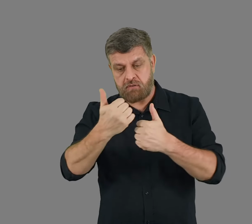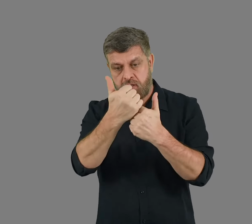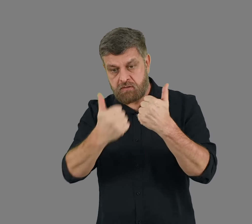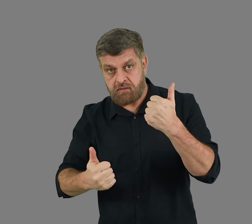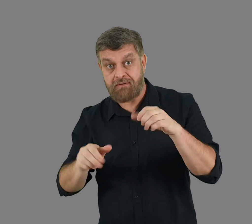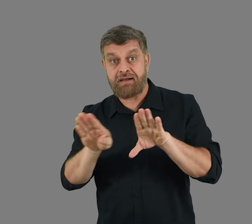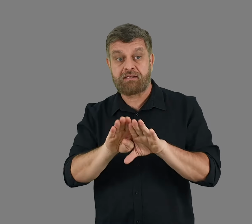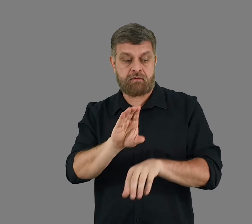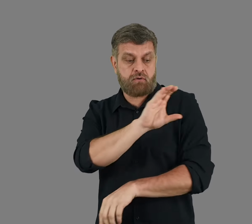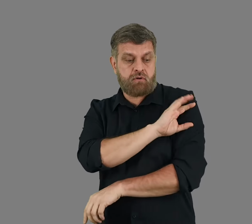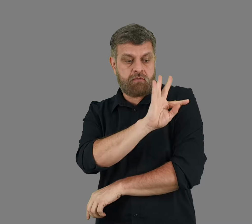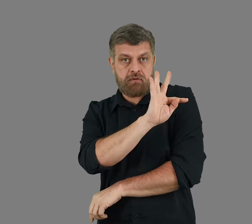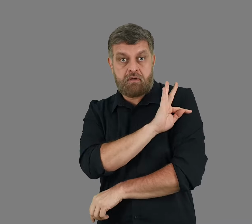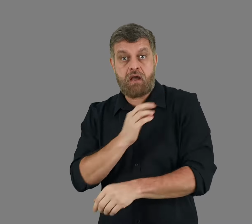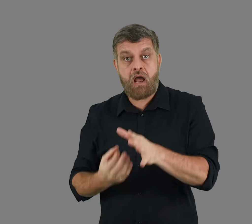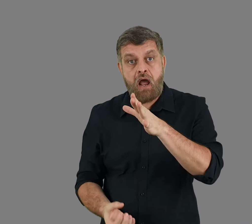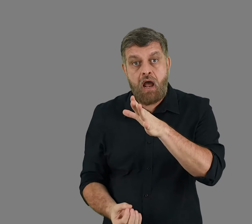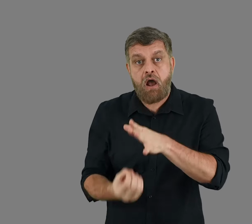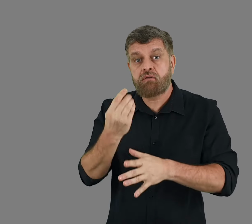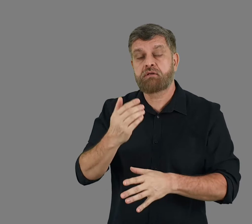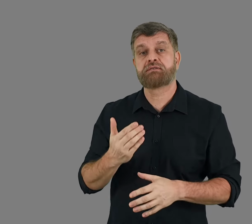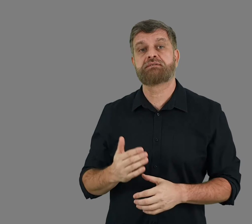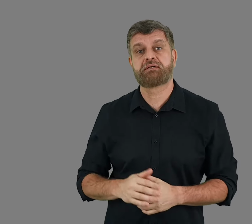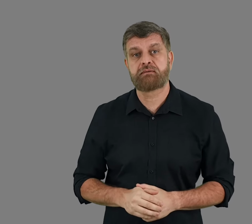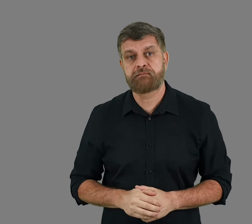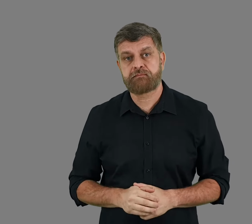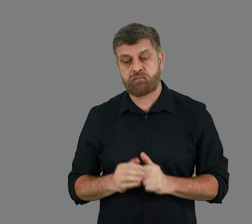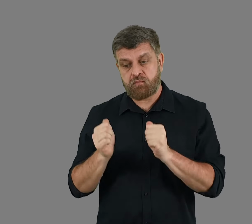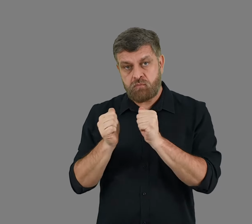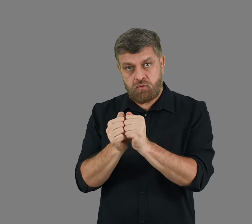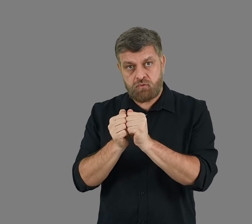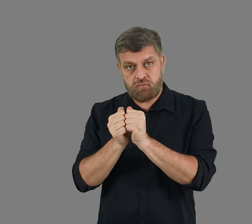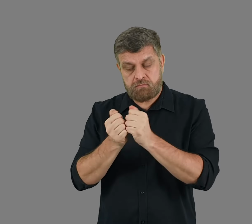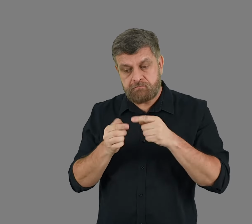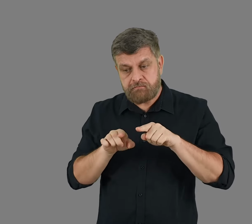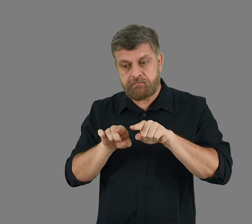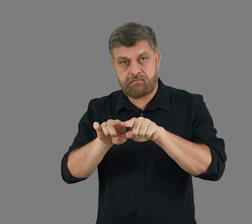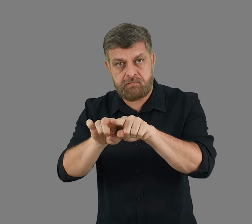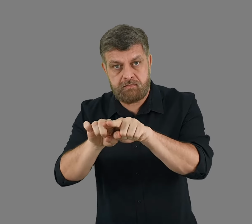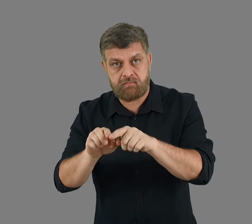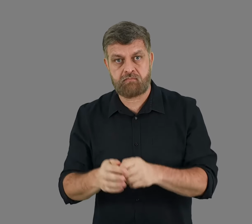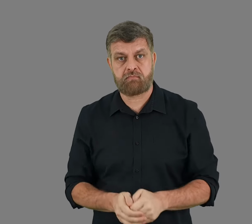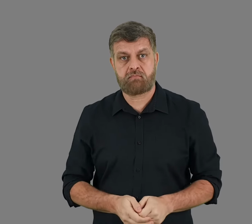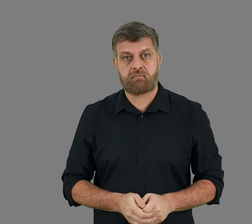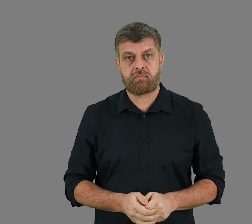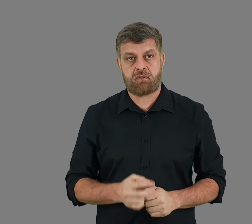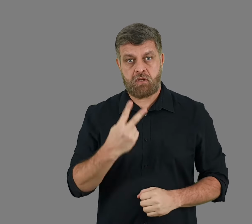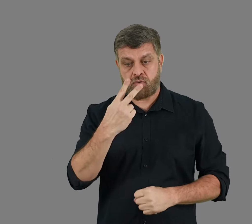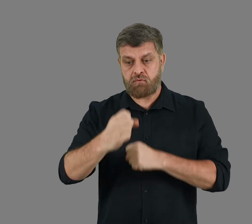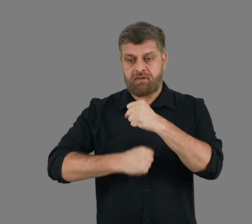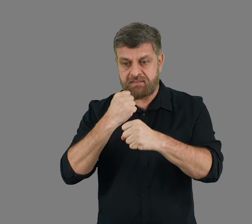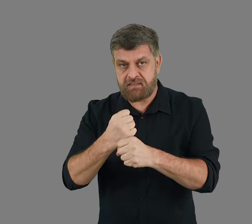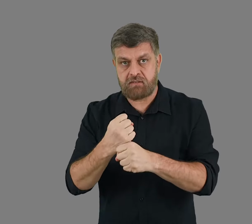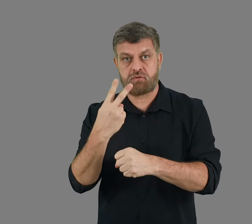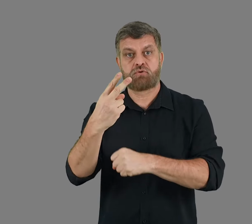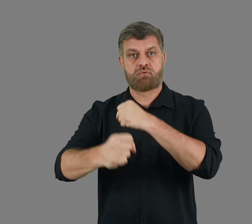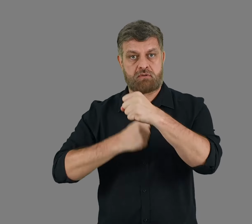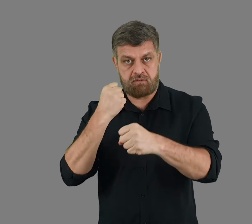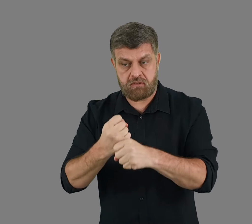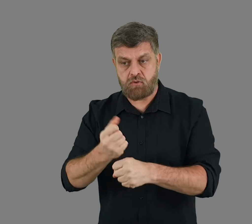fiscal realizar-se-ão conjuntamente de 2 em 2 anos, por chapa